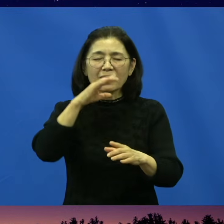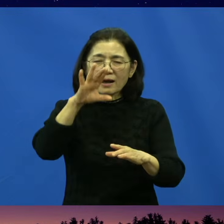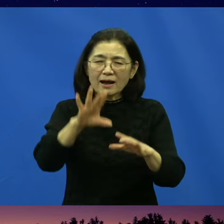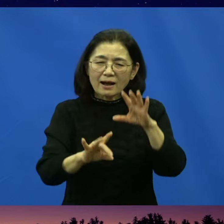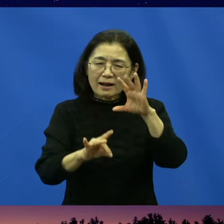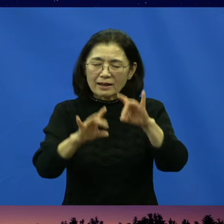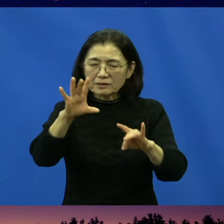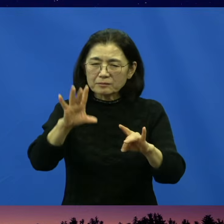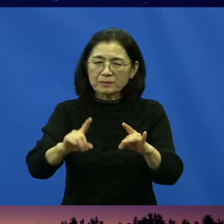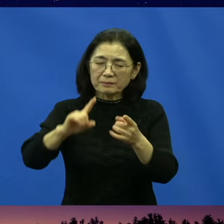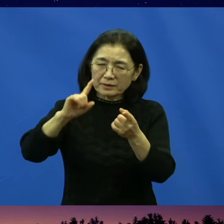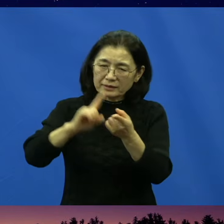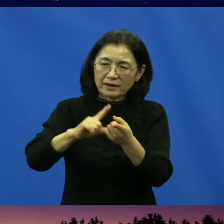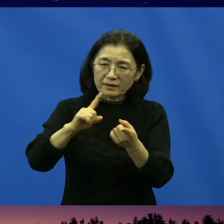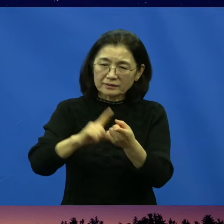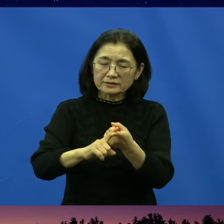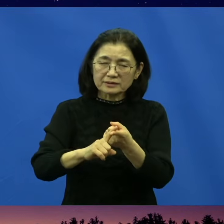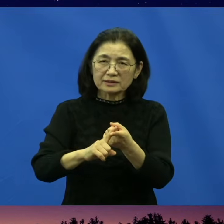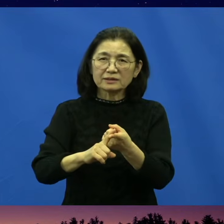이 그리움,